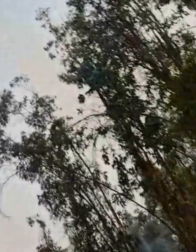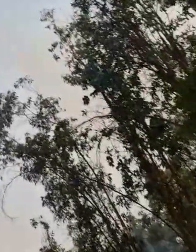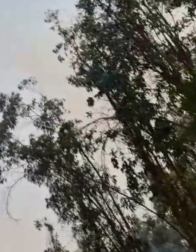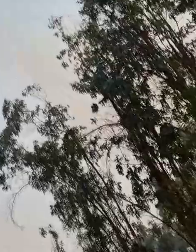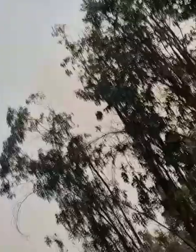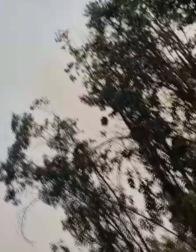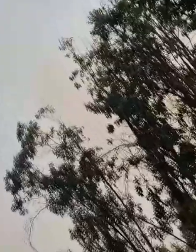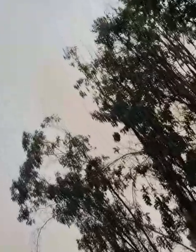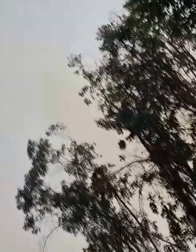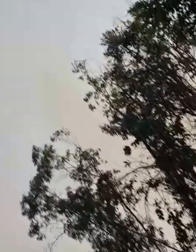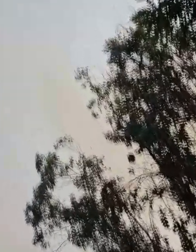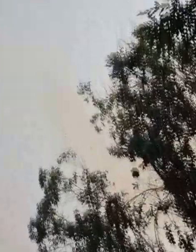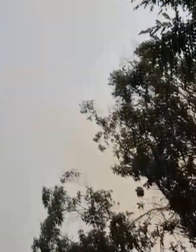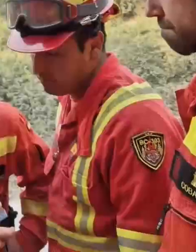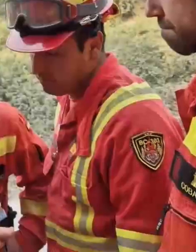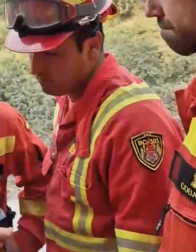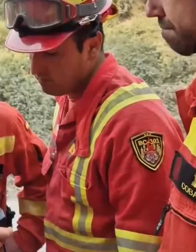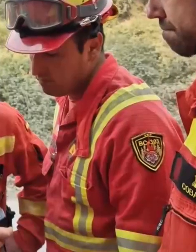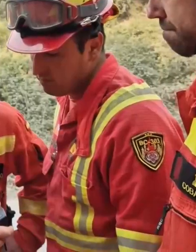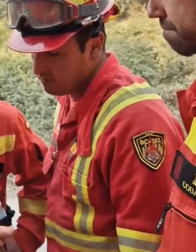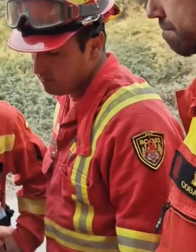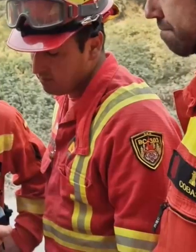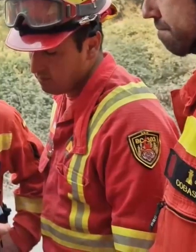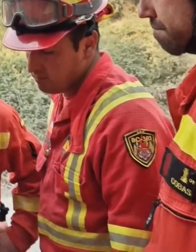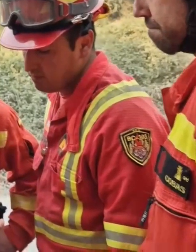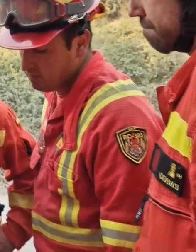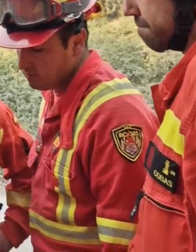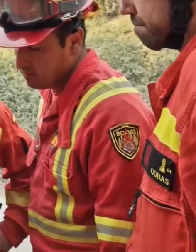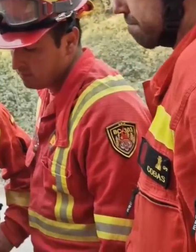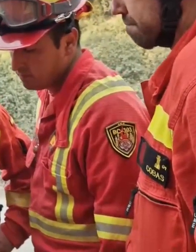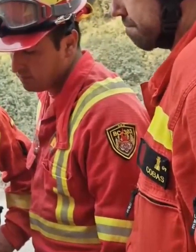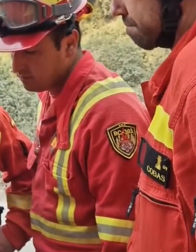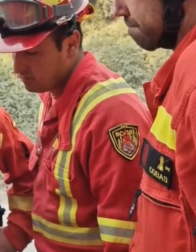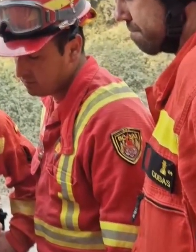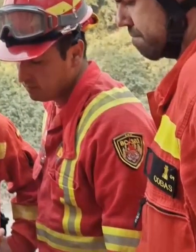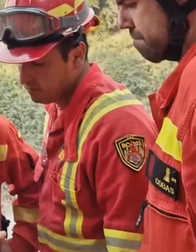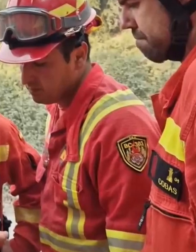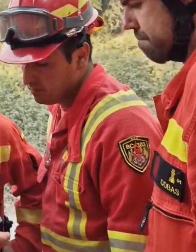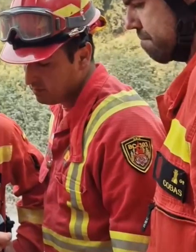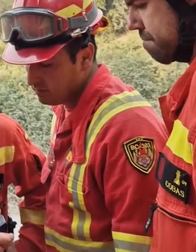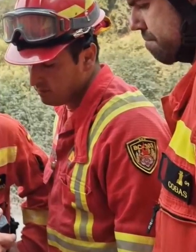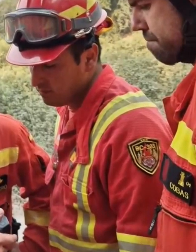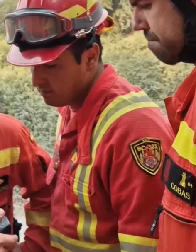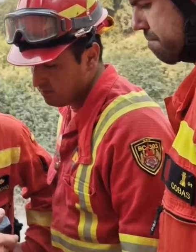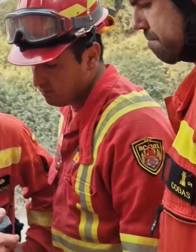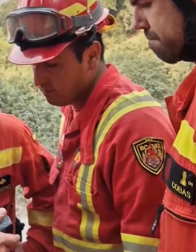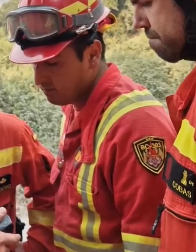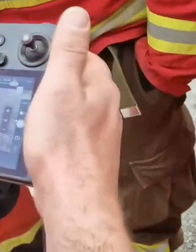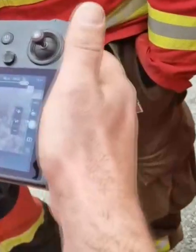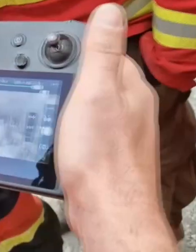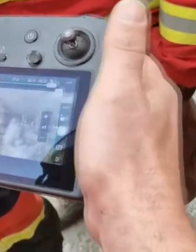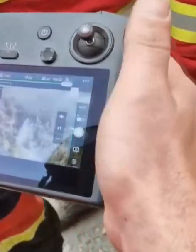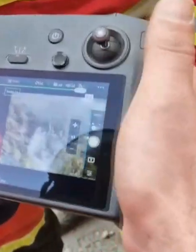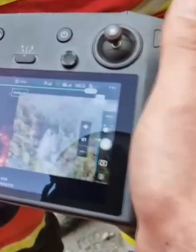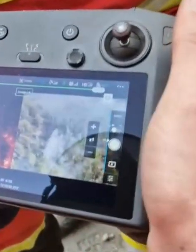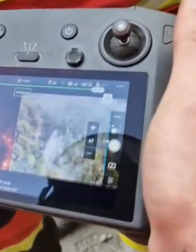nuevos contingentes de Colombia y Venezuela que se suman a los expertos mexicanos y españoles llegados en las últimas horas.